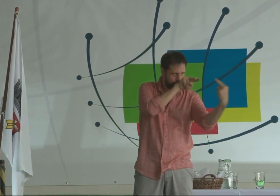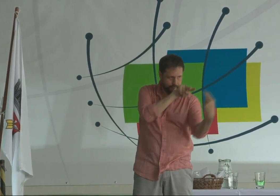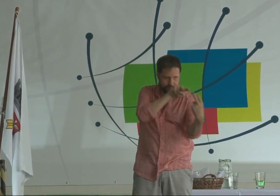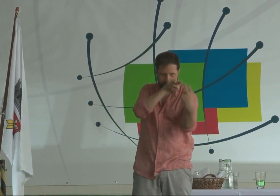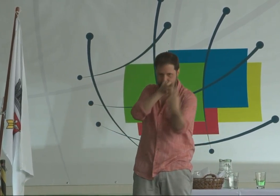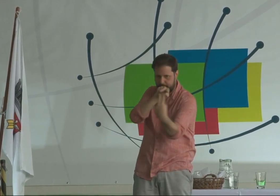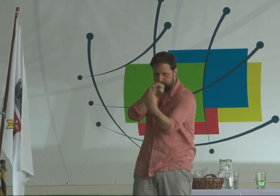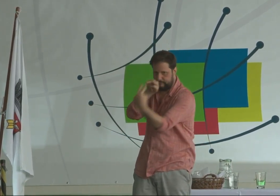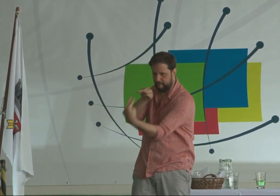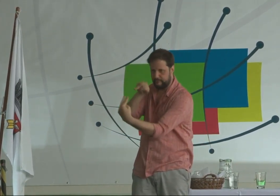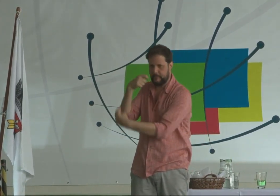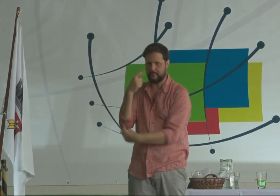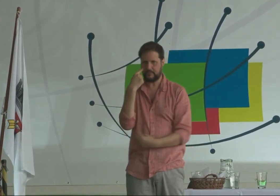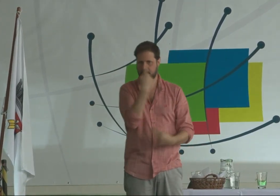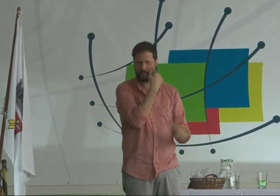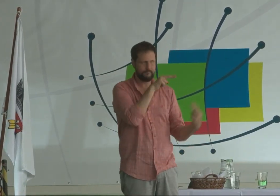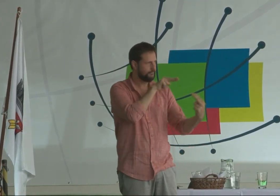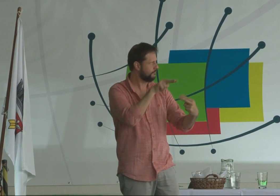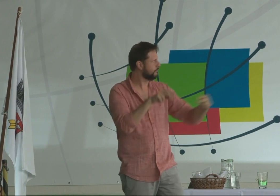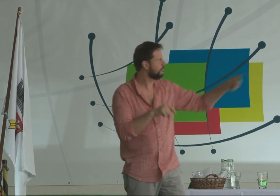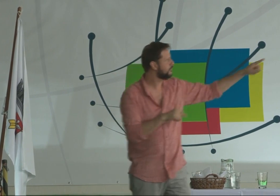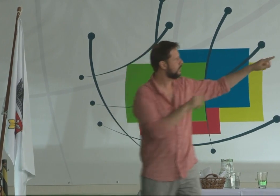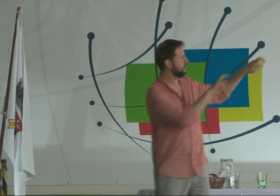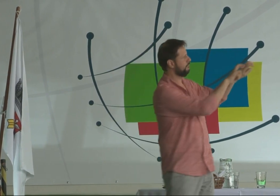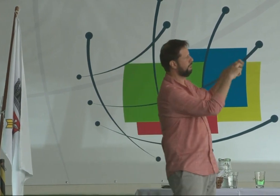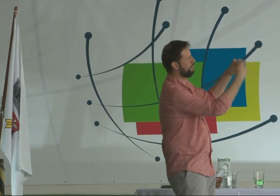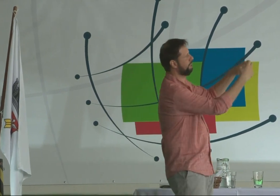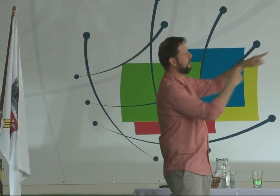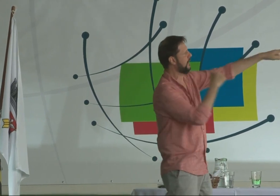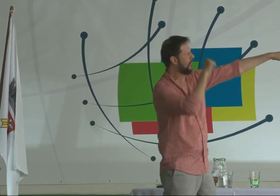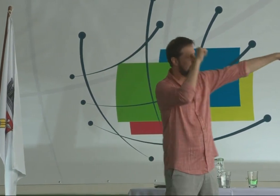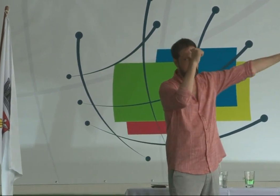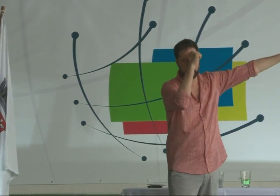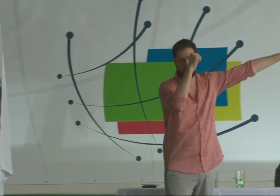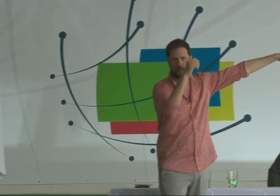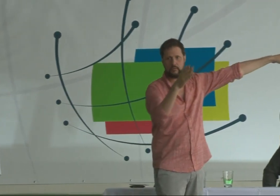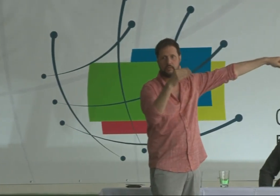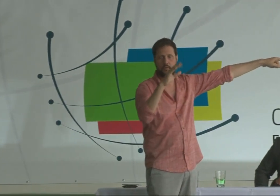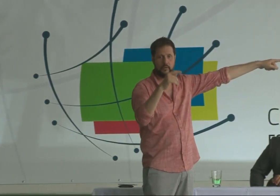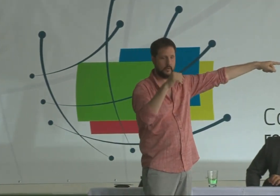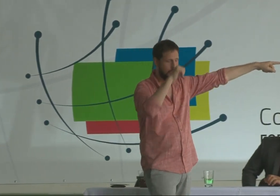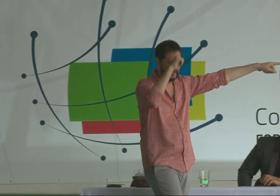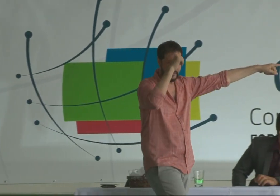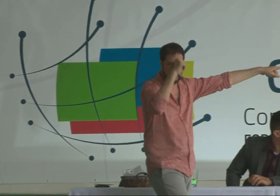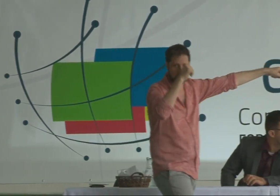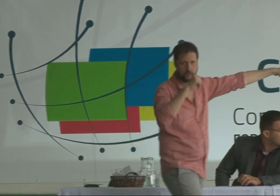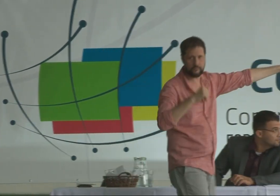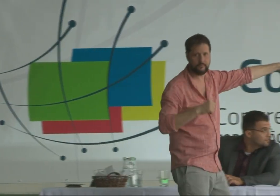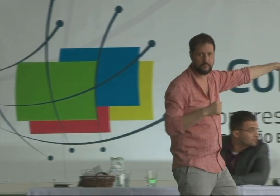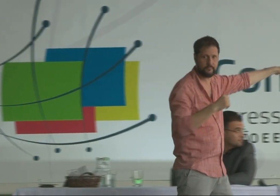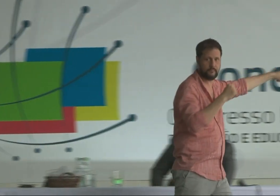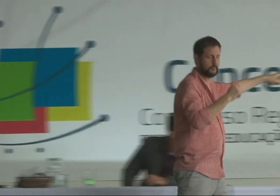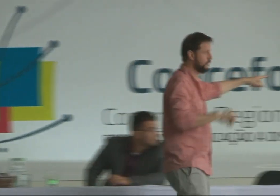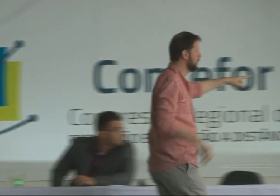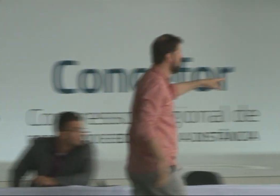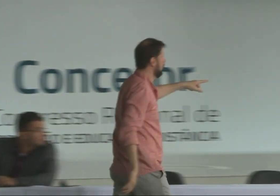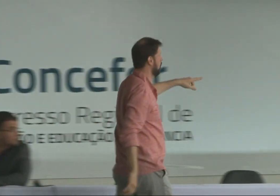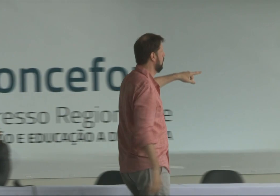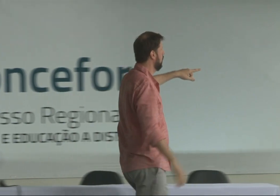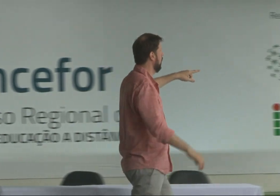Por exemplo, as aulas de línguas têm uma quantidade específica de alunos com 12... Exemplos de outros países, exemplo, máximo de 12 ou 13 alunos. A gente vê como que